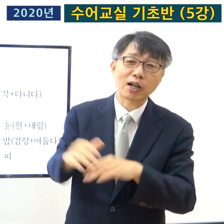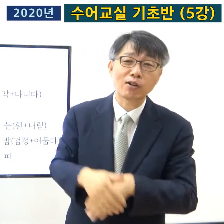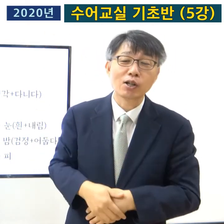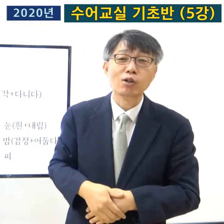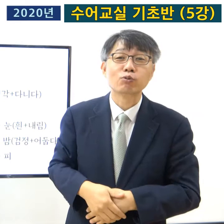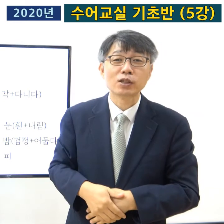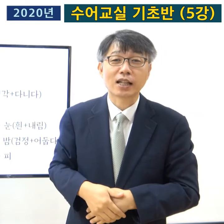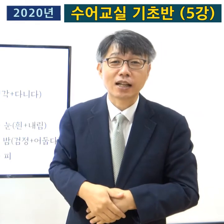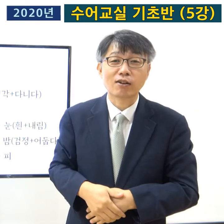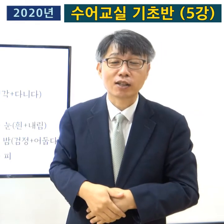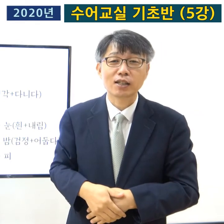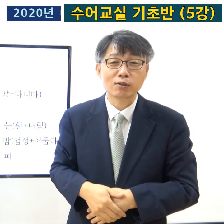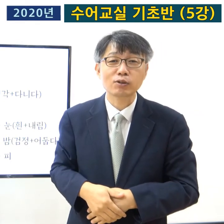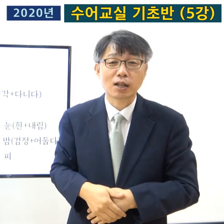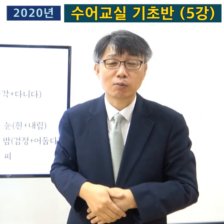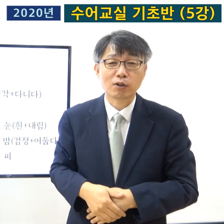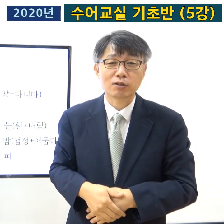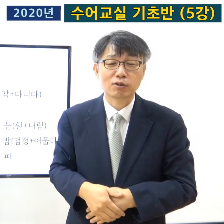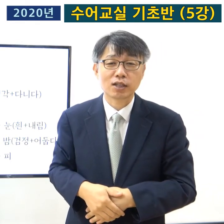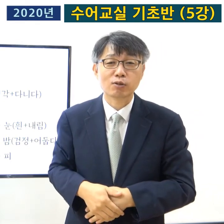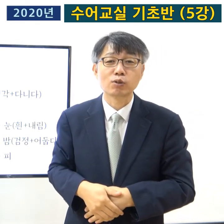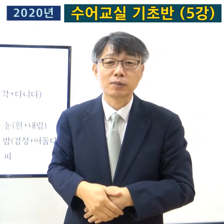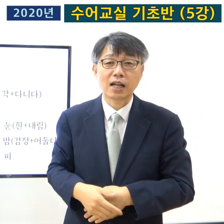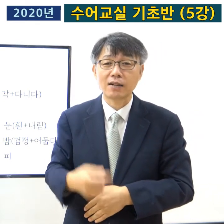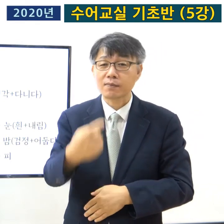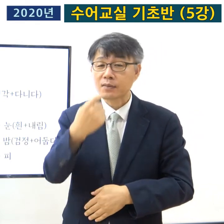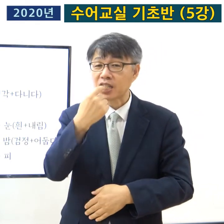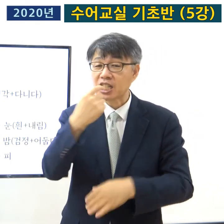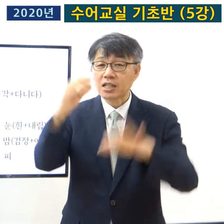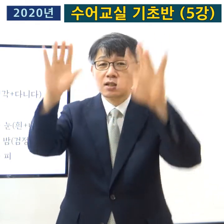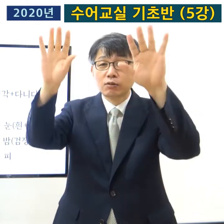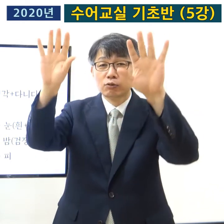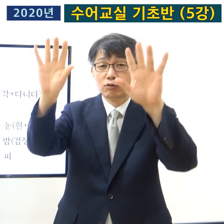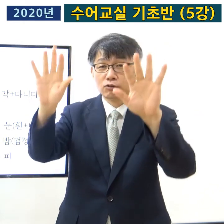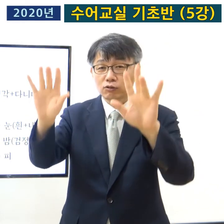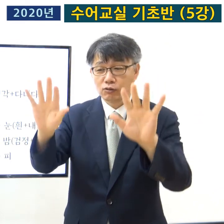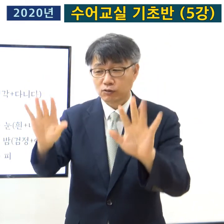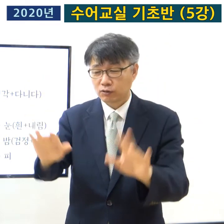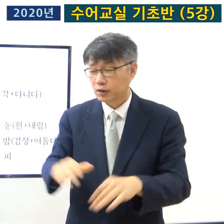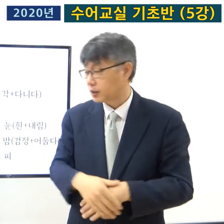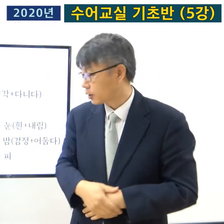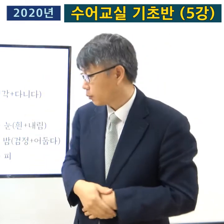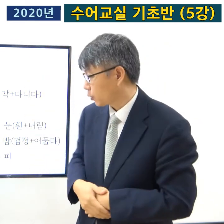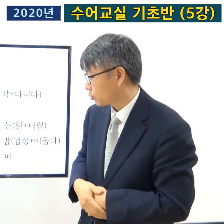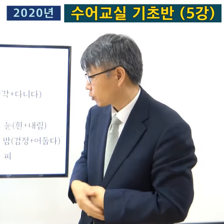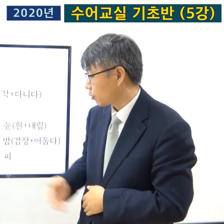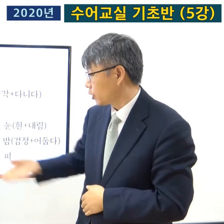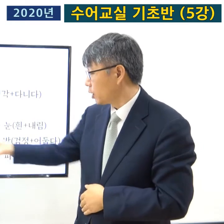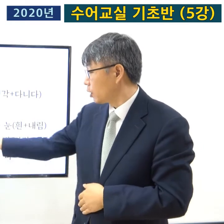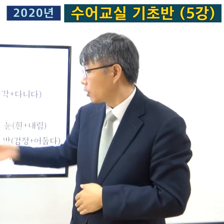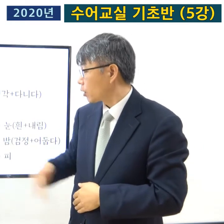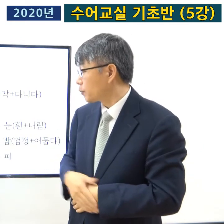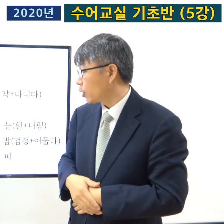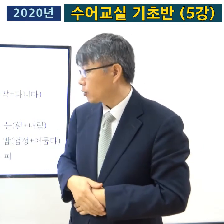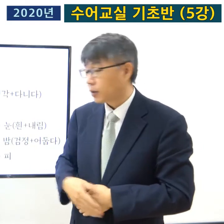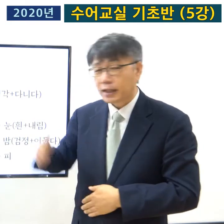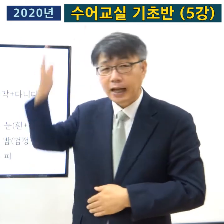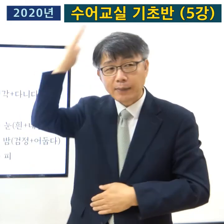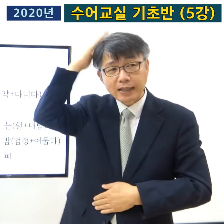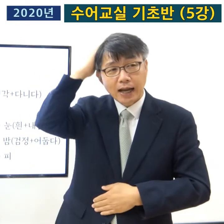뭘까요? 눈이잖아요. 흰 눈이라고 표현할 수 있는데 눈입니다. 눈 이렇게 표현할 수 있고요. 검정, 까맣다.